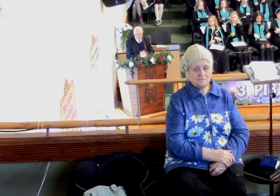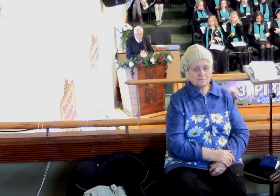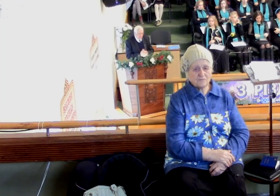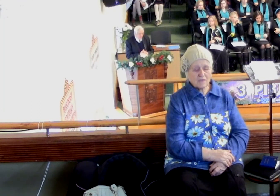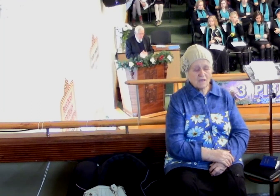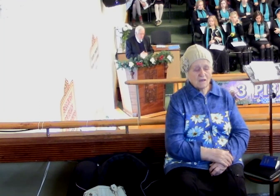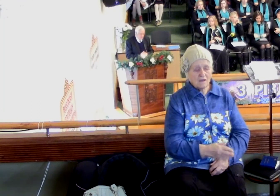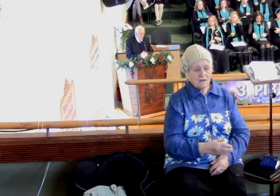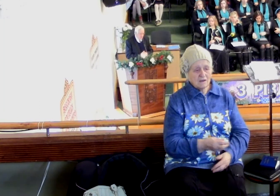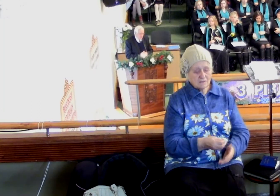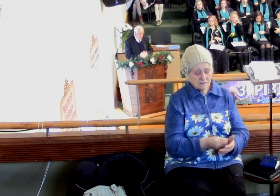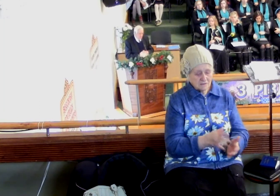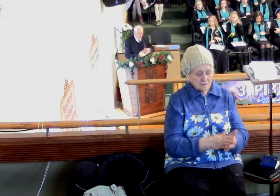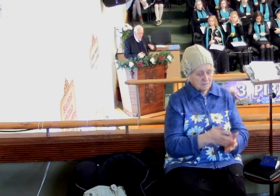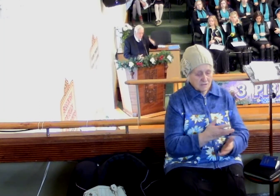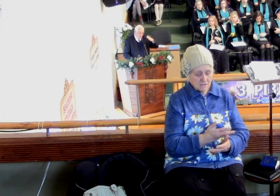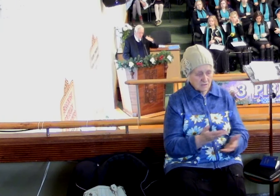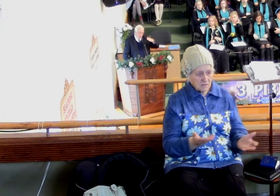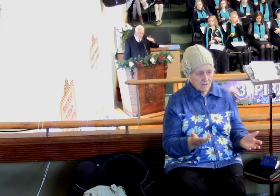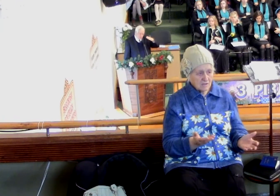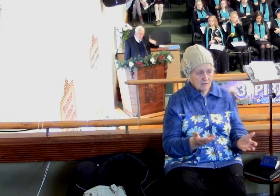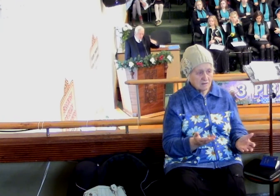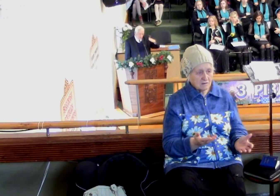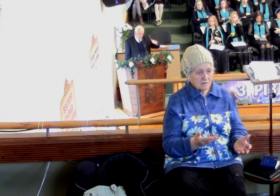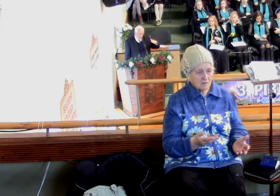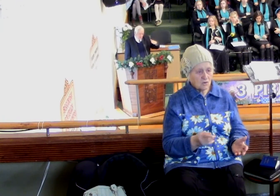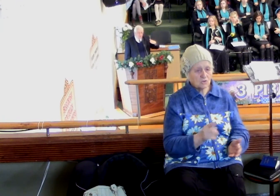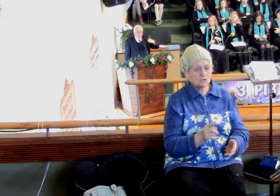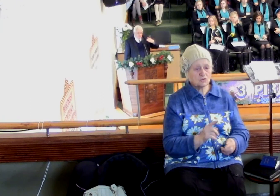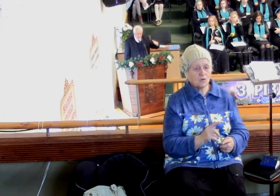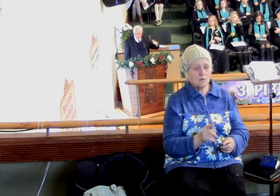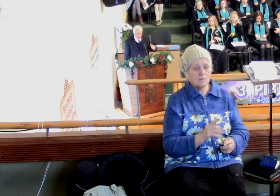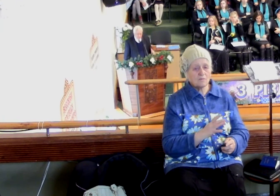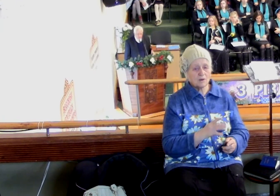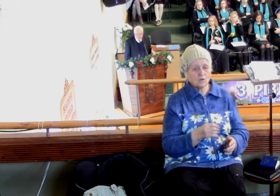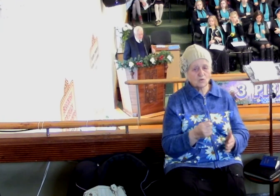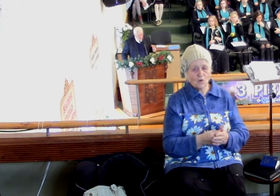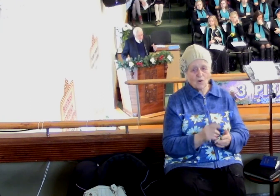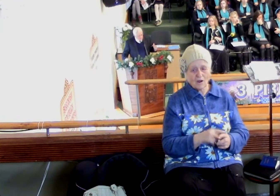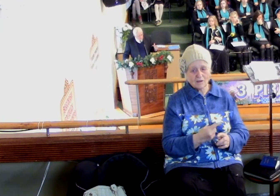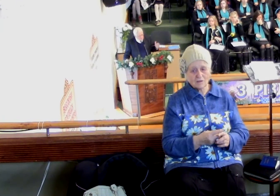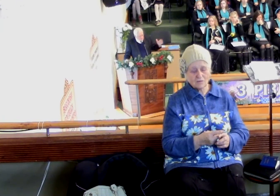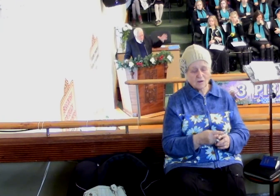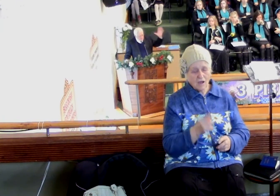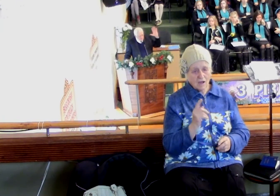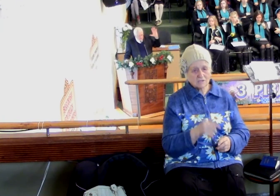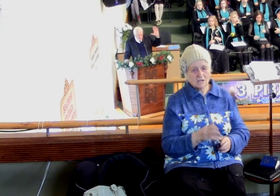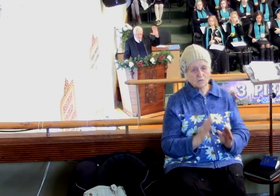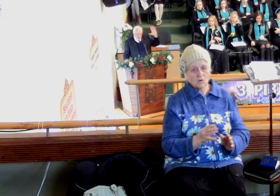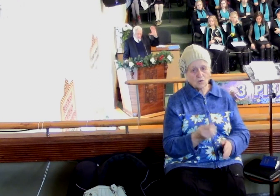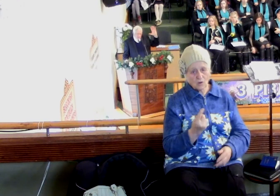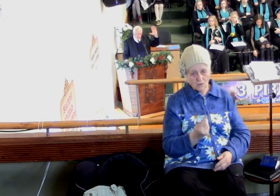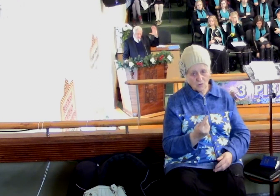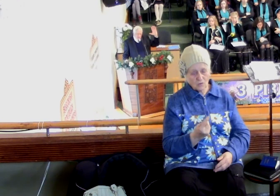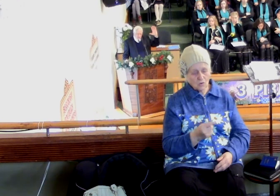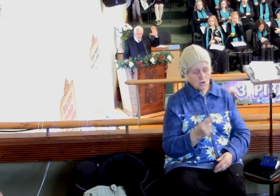не написано то, что было до этого, не описано. Знаем только, что